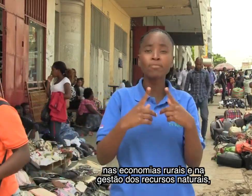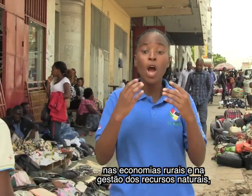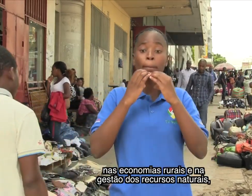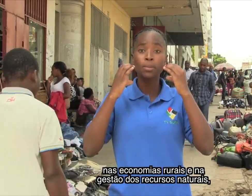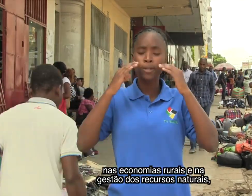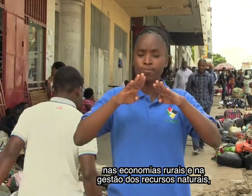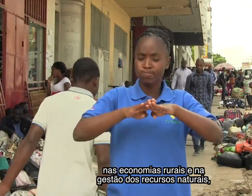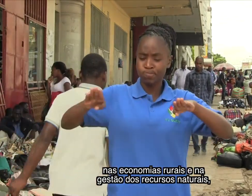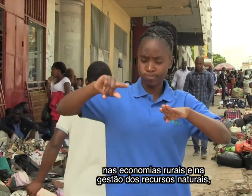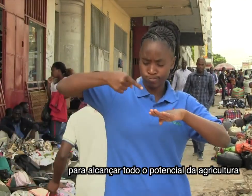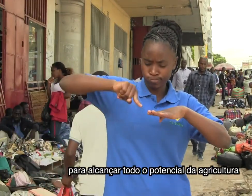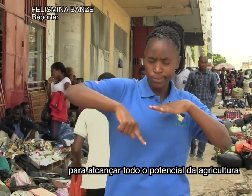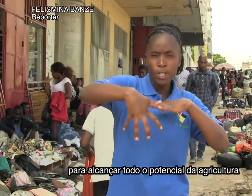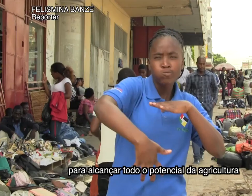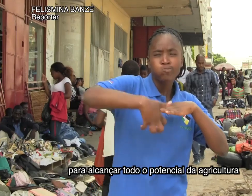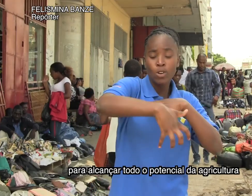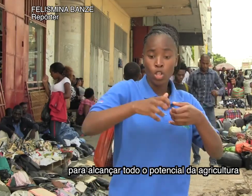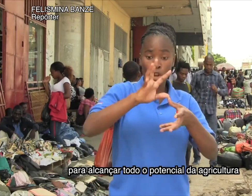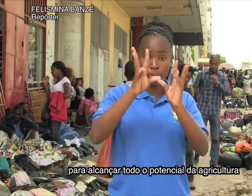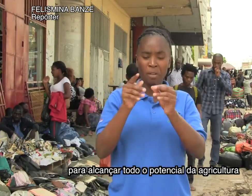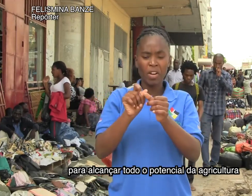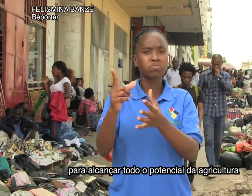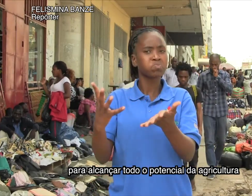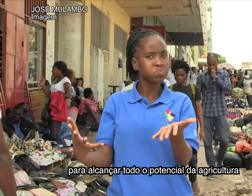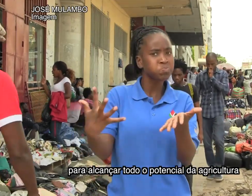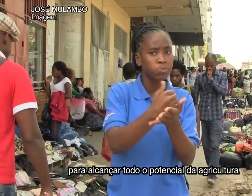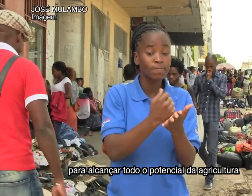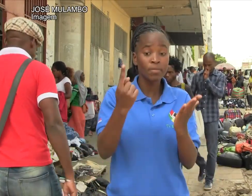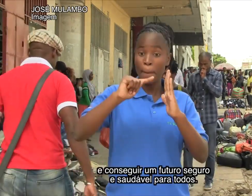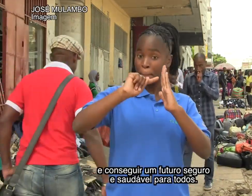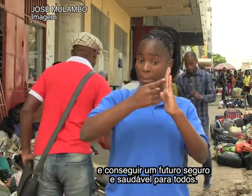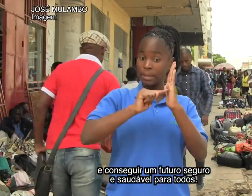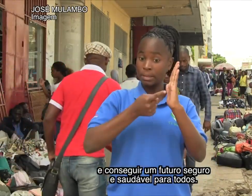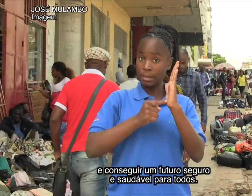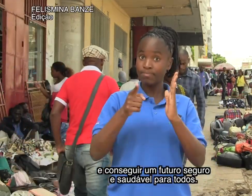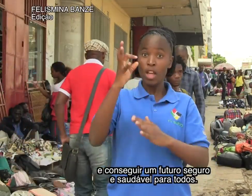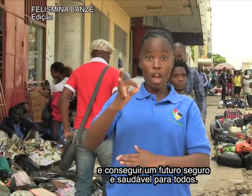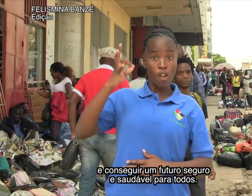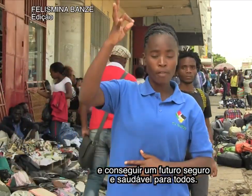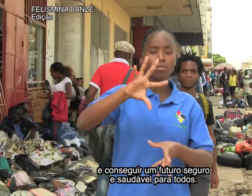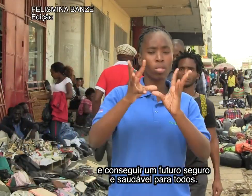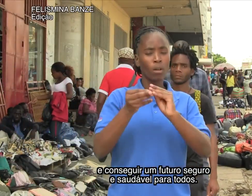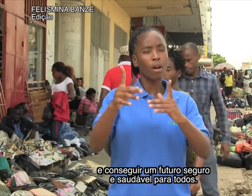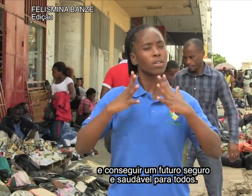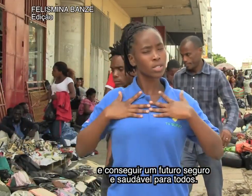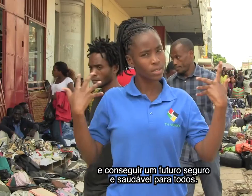na gestão dos recursos naturais, para alcançar todo o potencial da agricultura e conseguir um futuro seguro e saudável para todos.